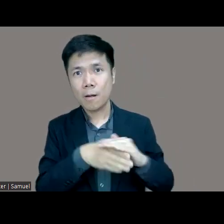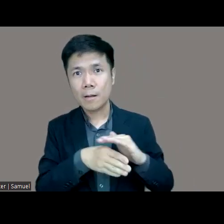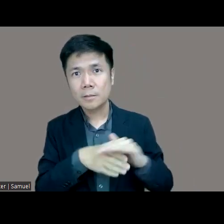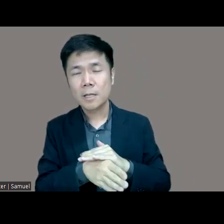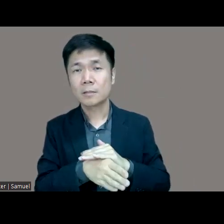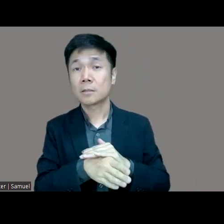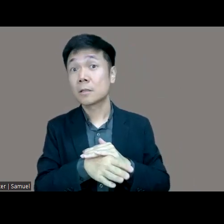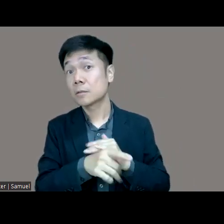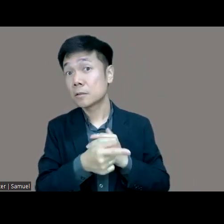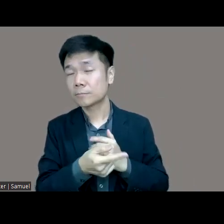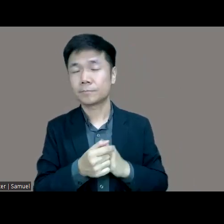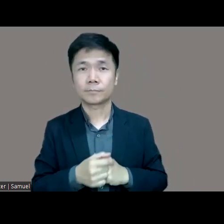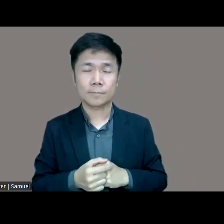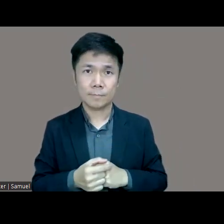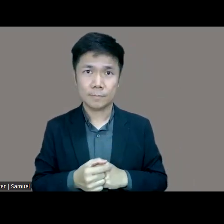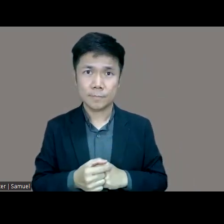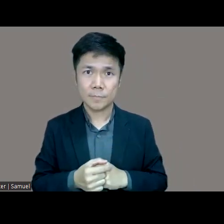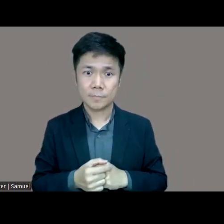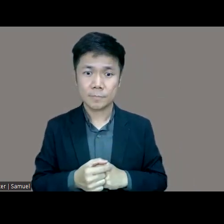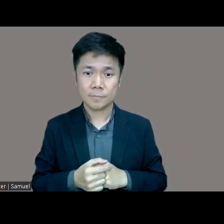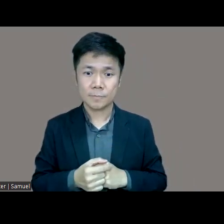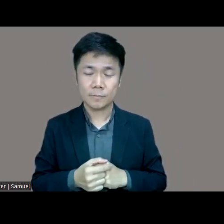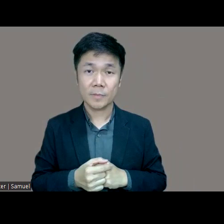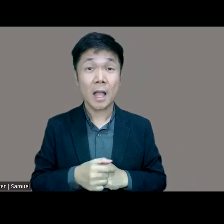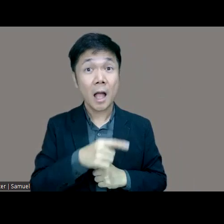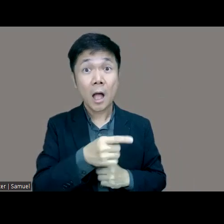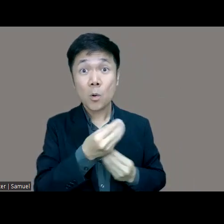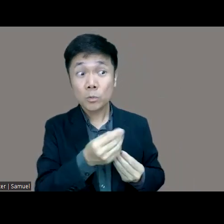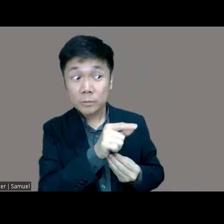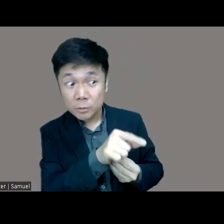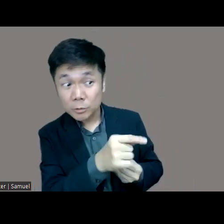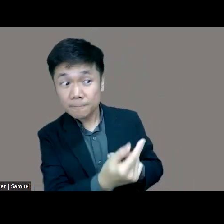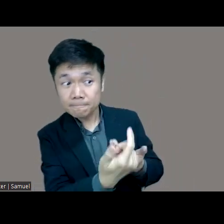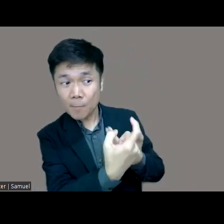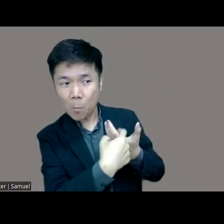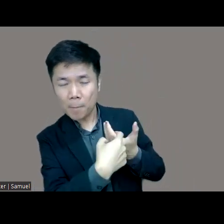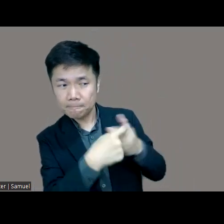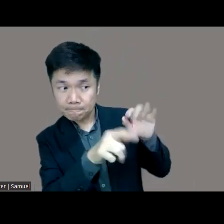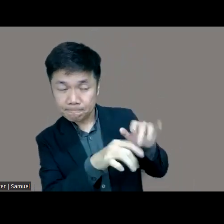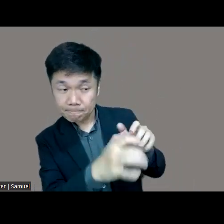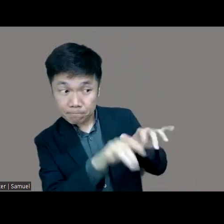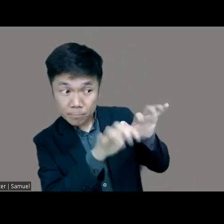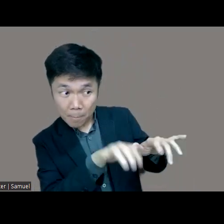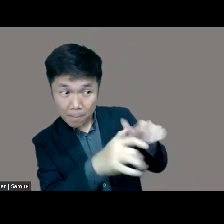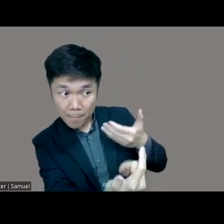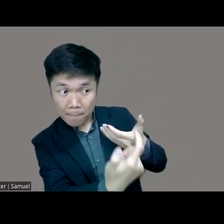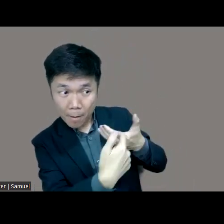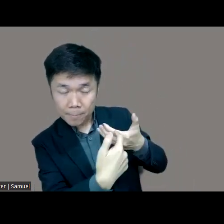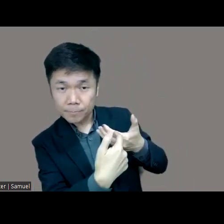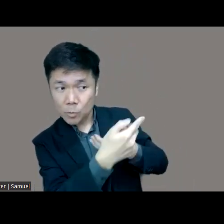les accommodations pour permettre l'accès à distance. C'est l'enregistrement à